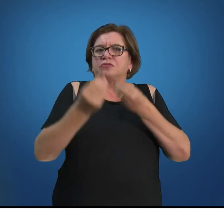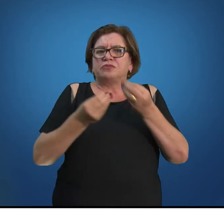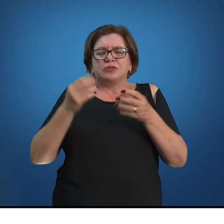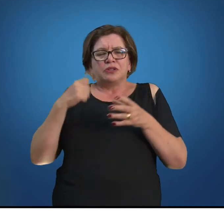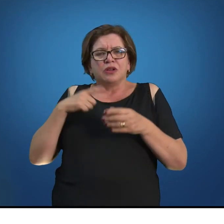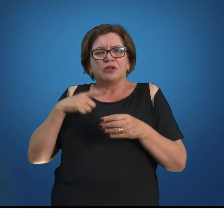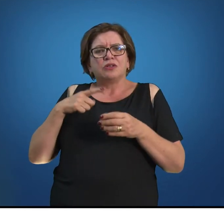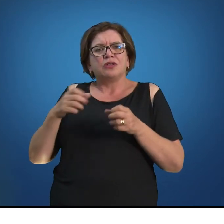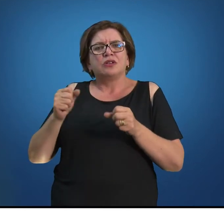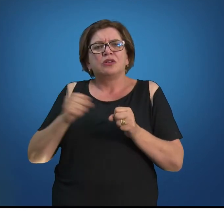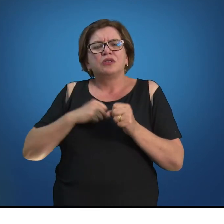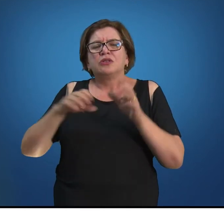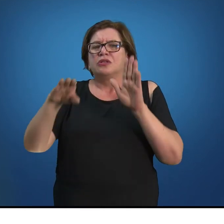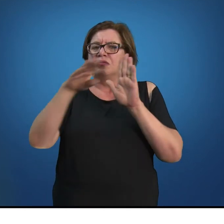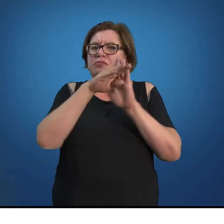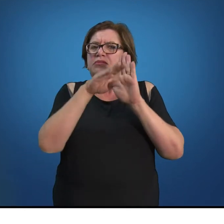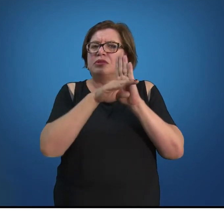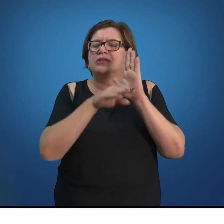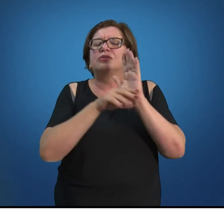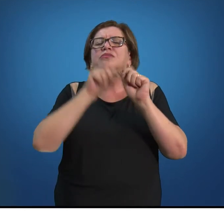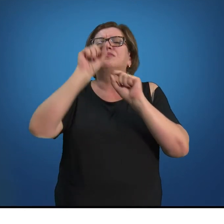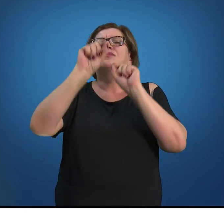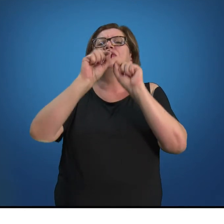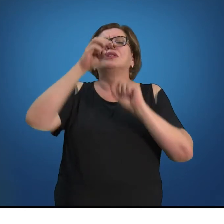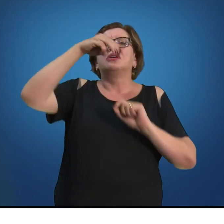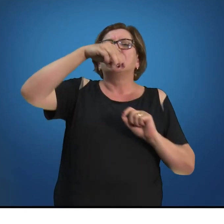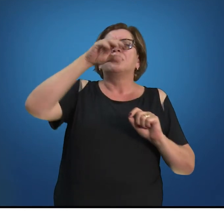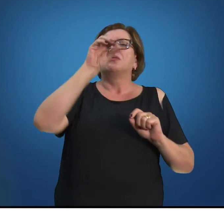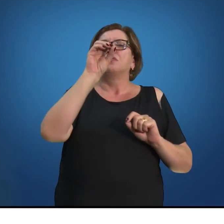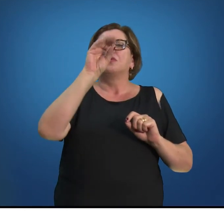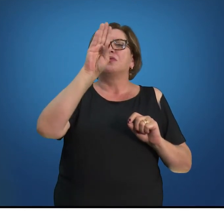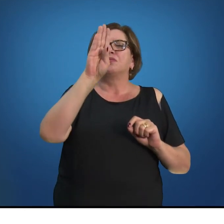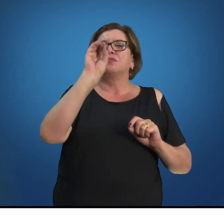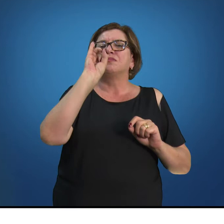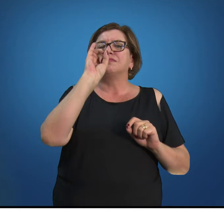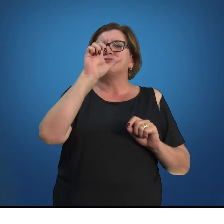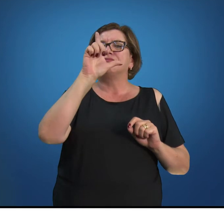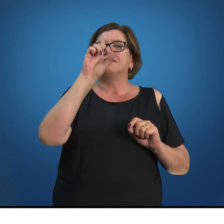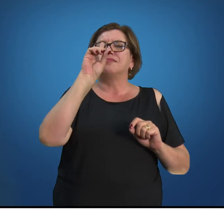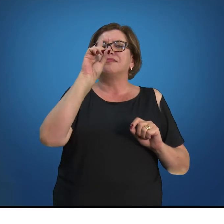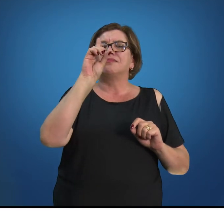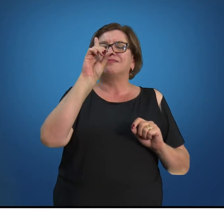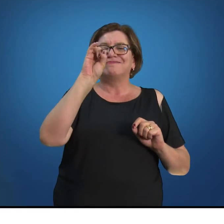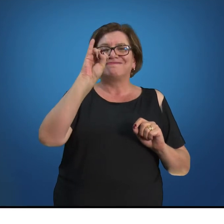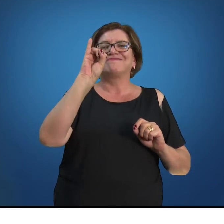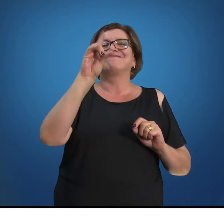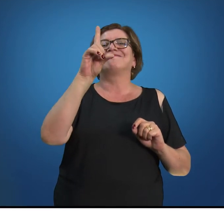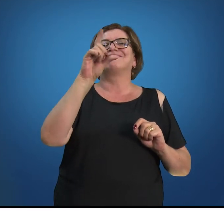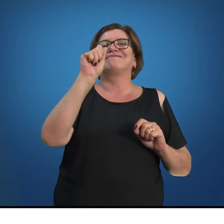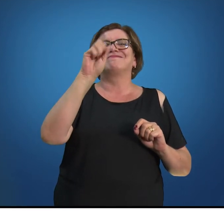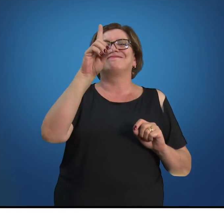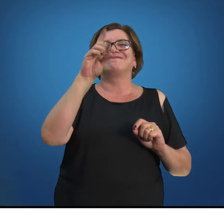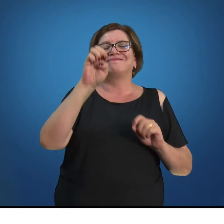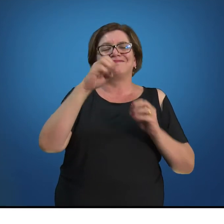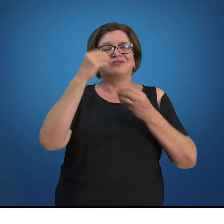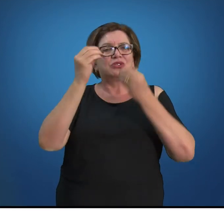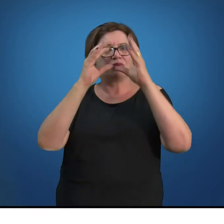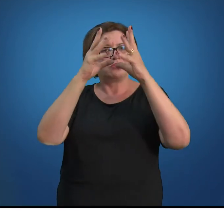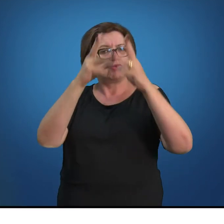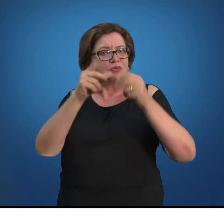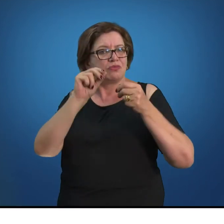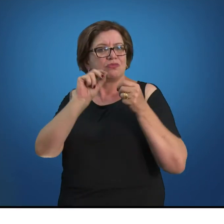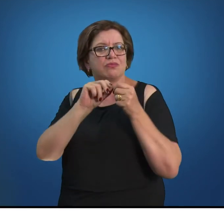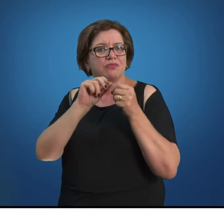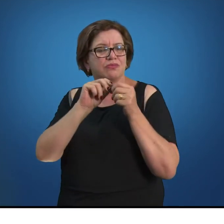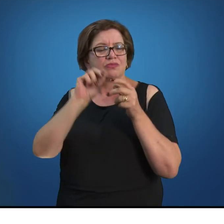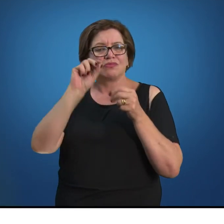somam os planos de mobilidade, se somam todas as iniciativas que possam fazer com que aquilo